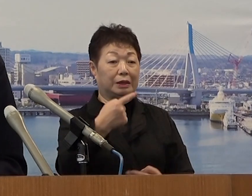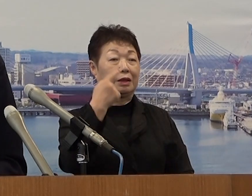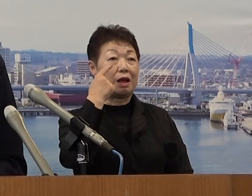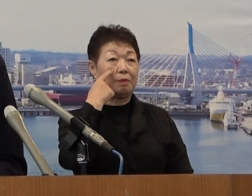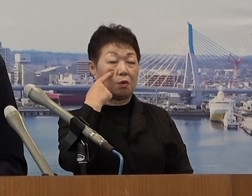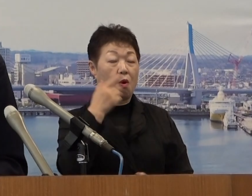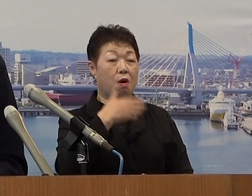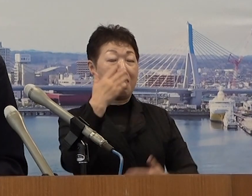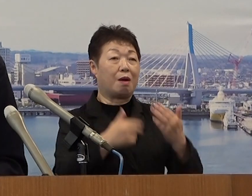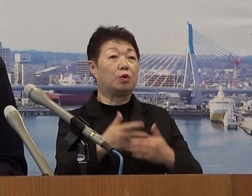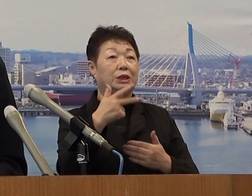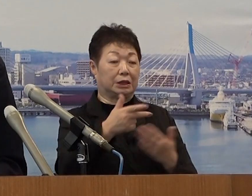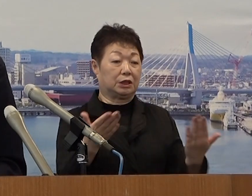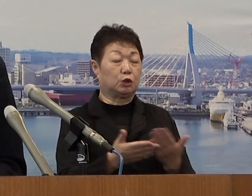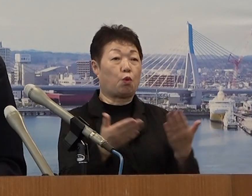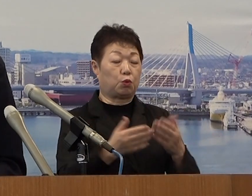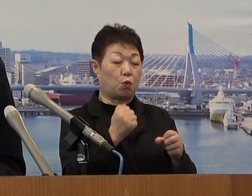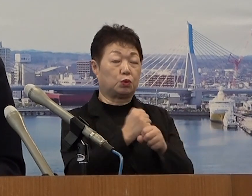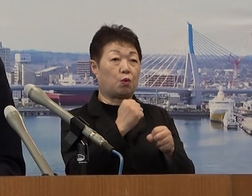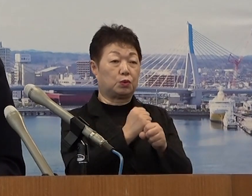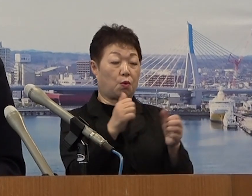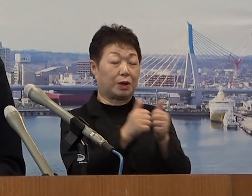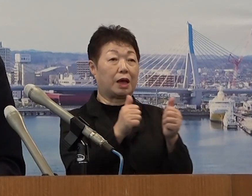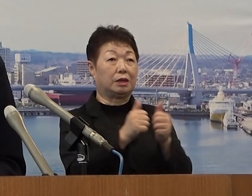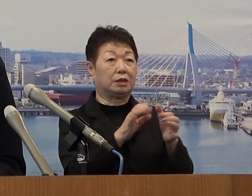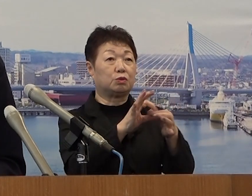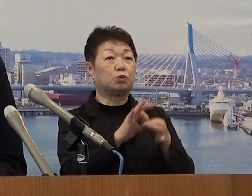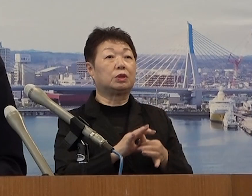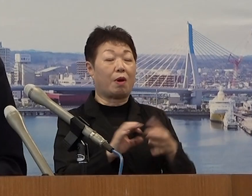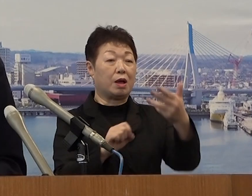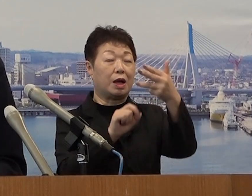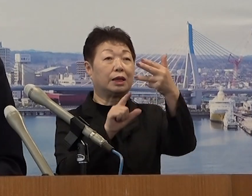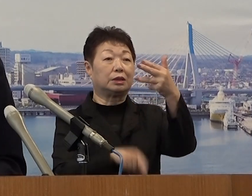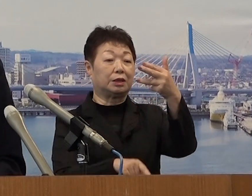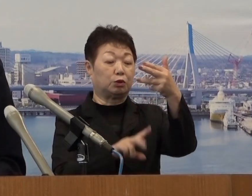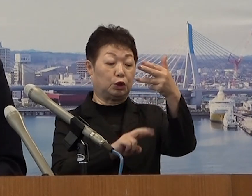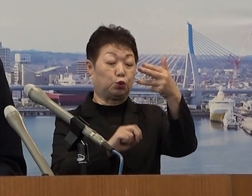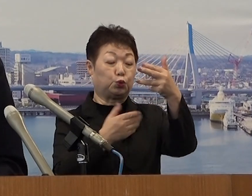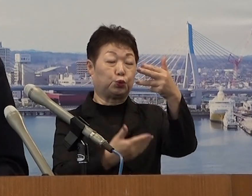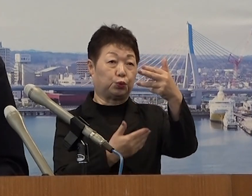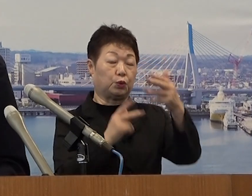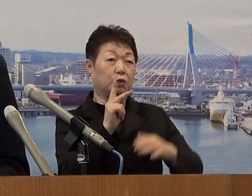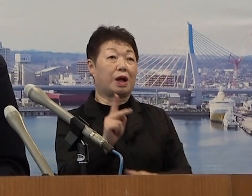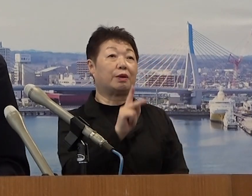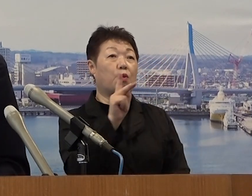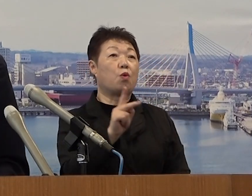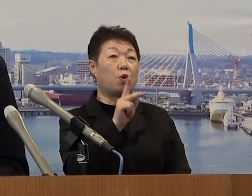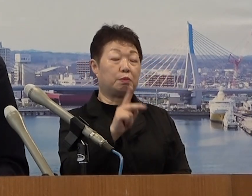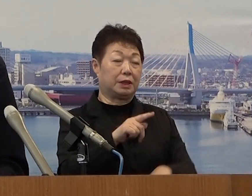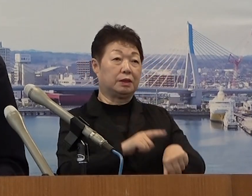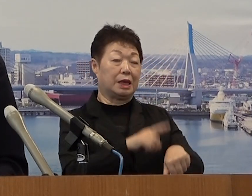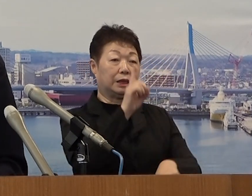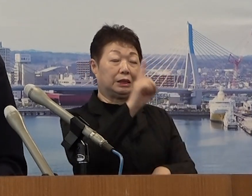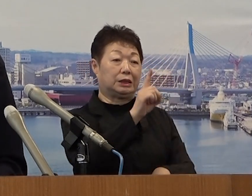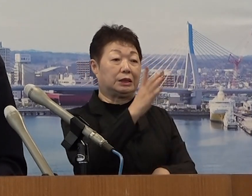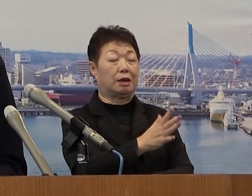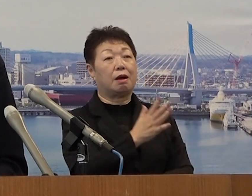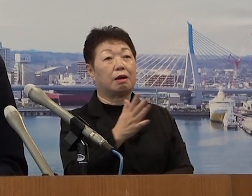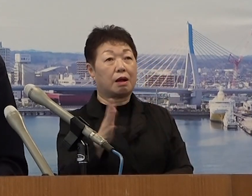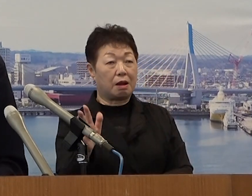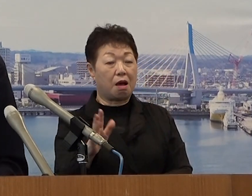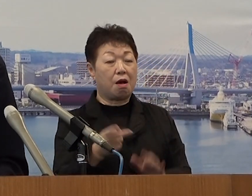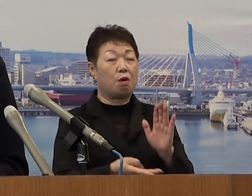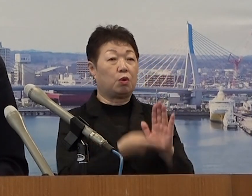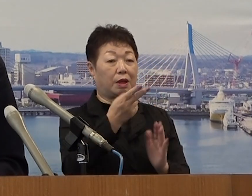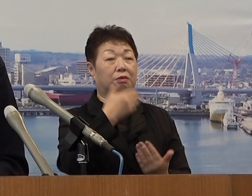目の青森市仕事創造会議については、8月29日火曜日の13時半からホテル